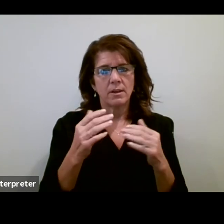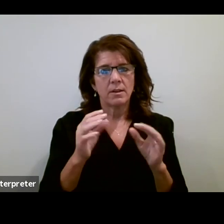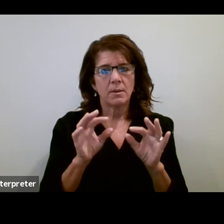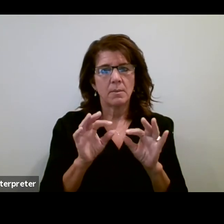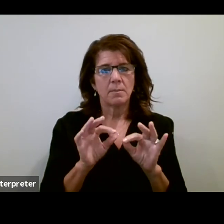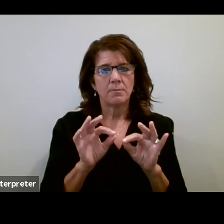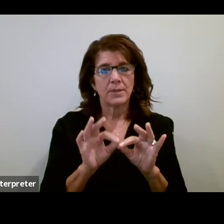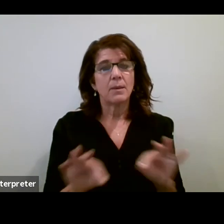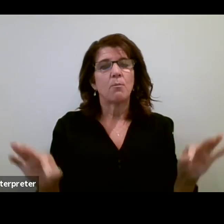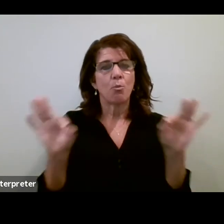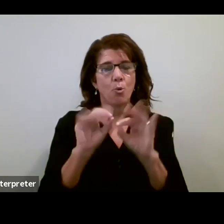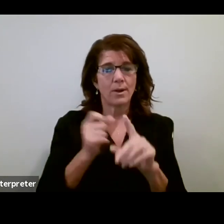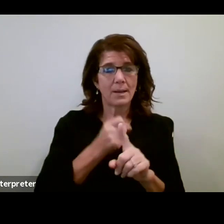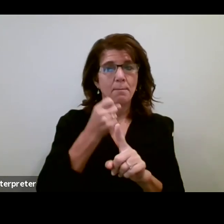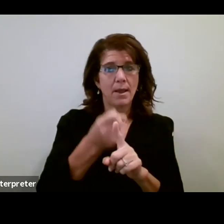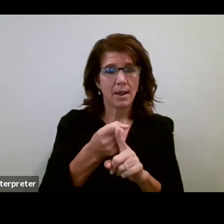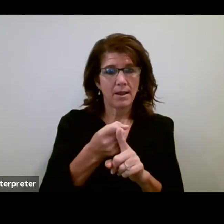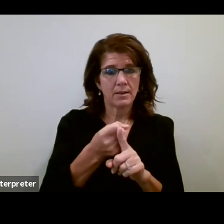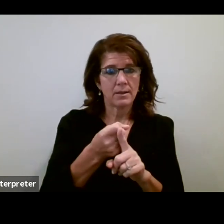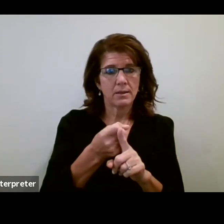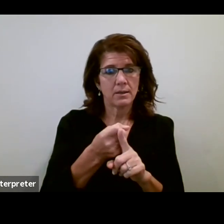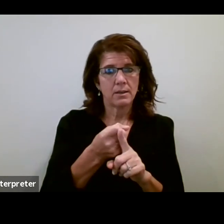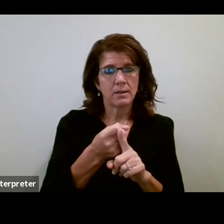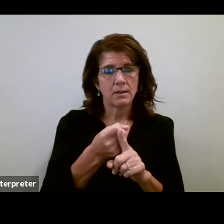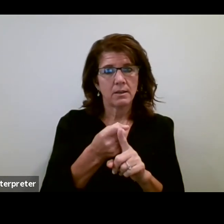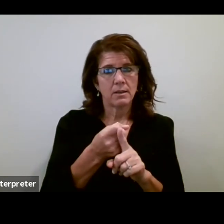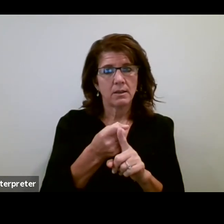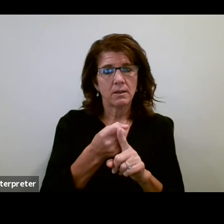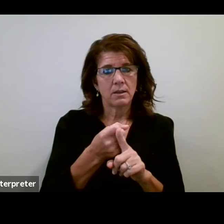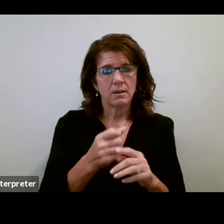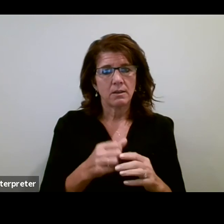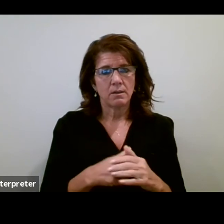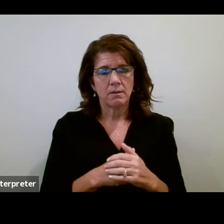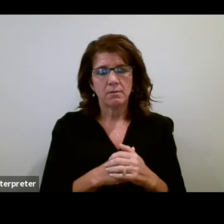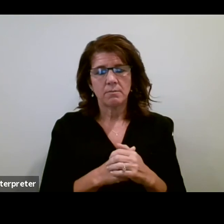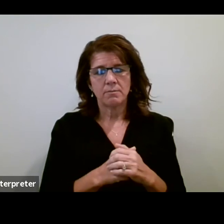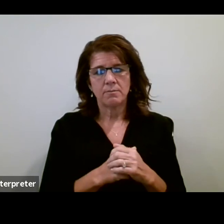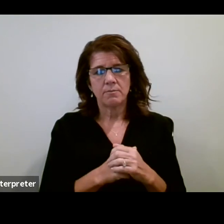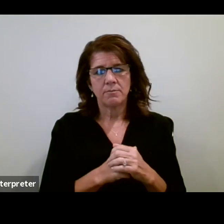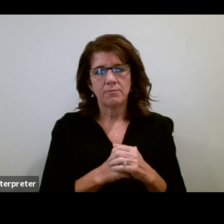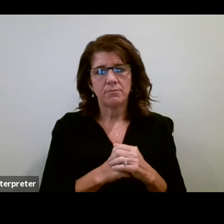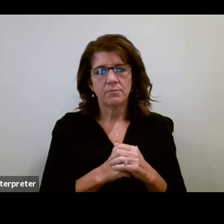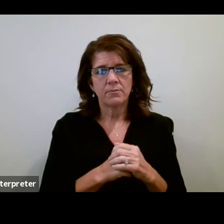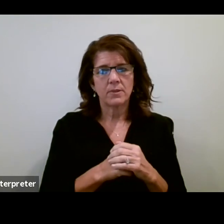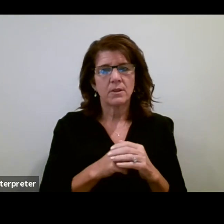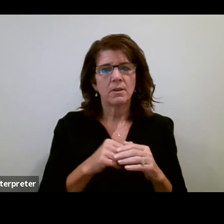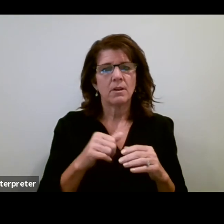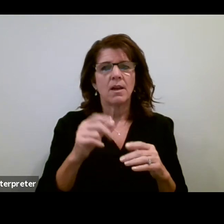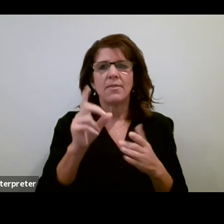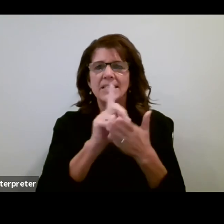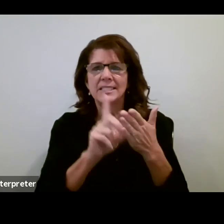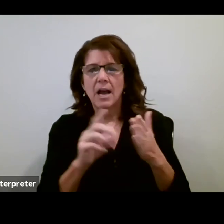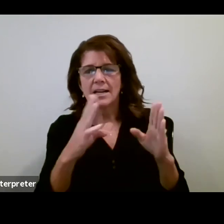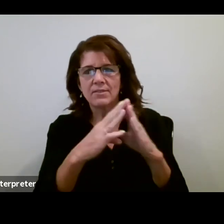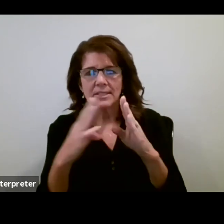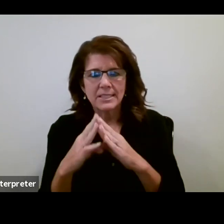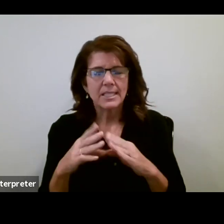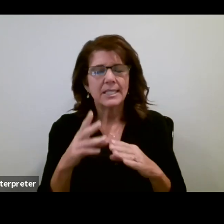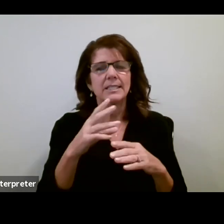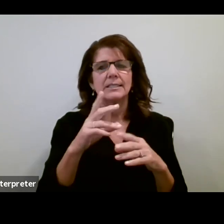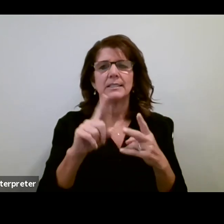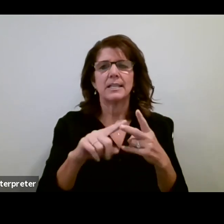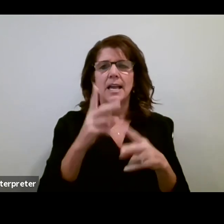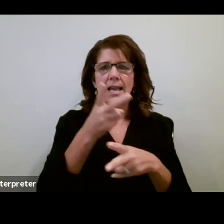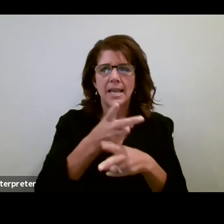las pensiones, el trabajo, el diseño de las ciudades, el cuidado, la vida en comunidad y por supuesto